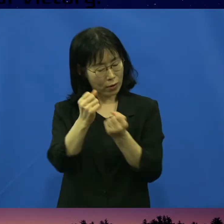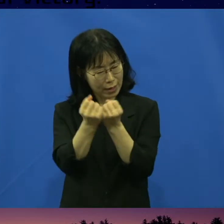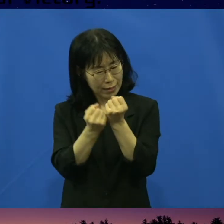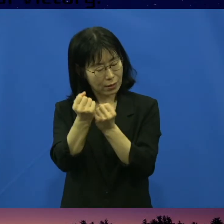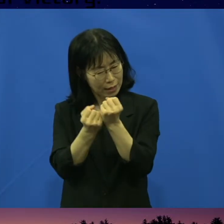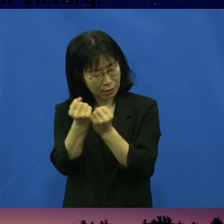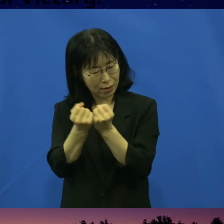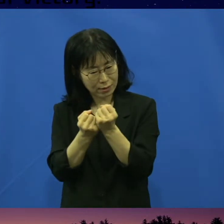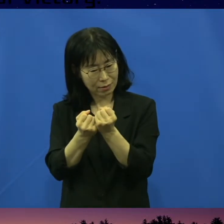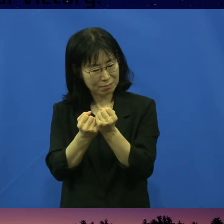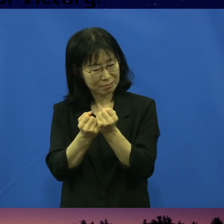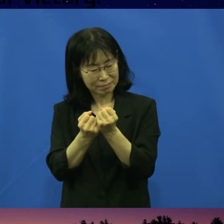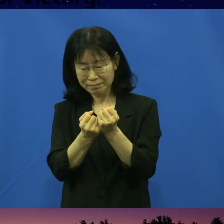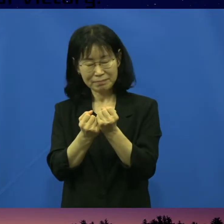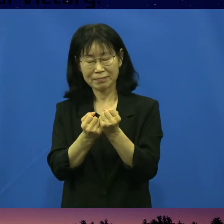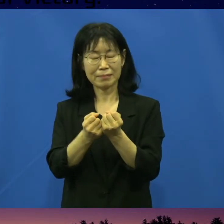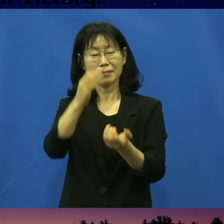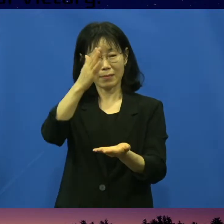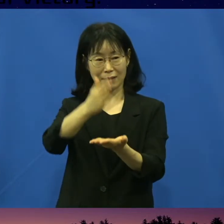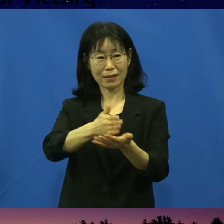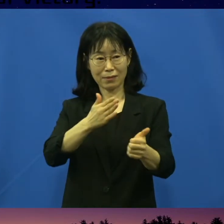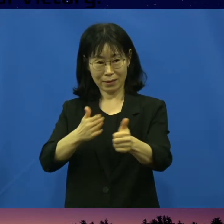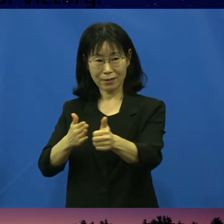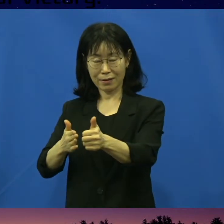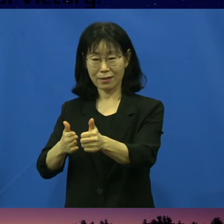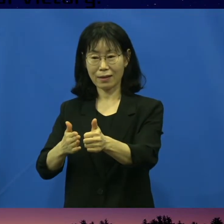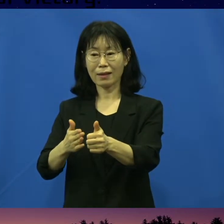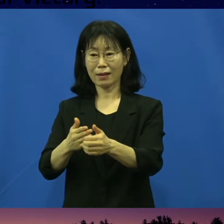복음을 들으면 복음이 어리석게 들리잖아요. 그죠?